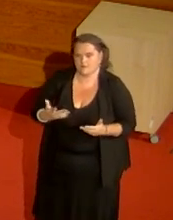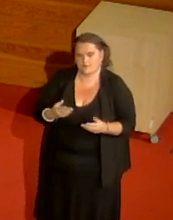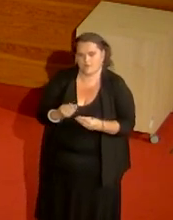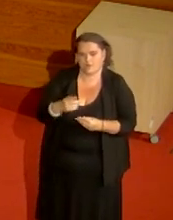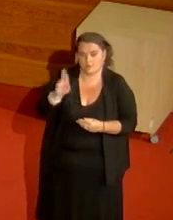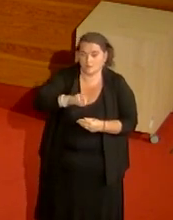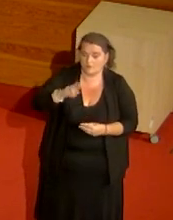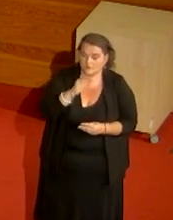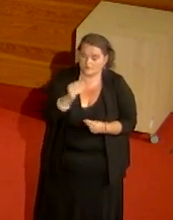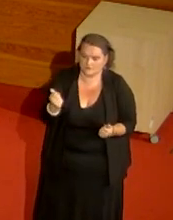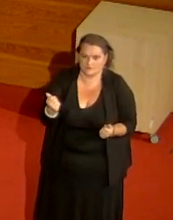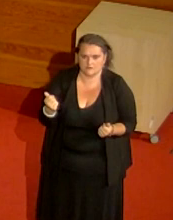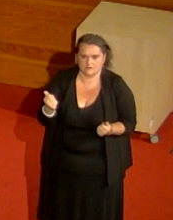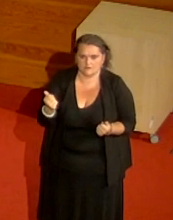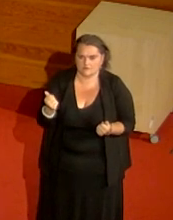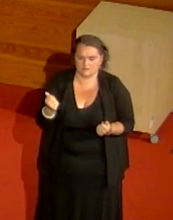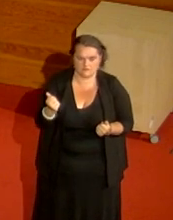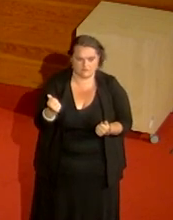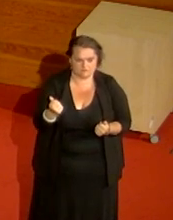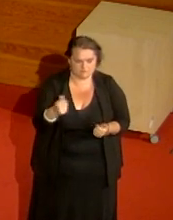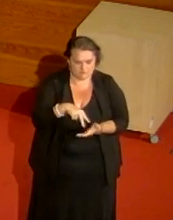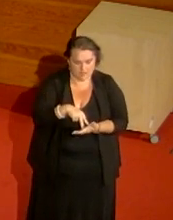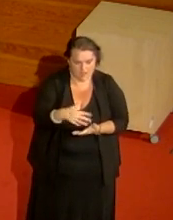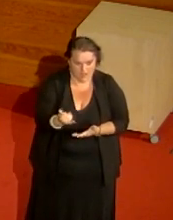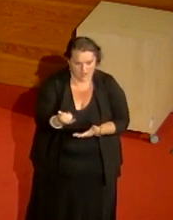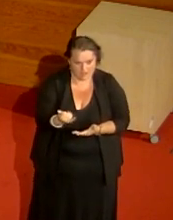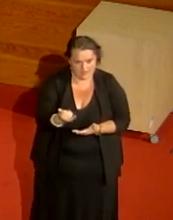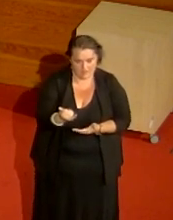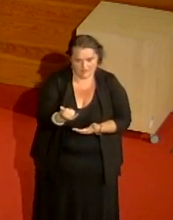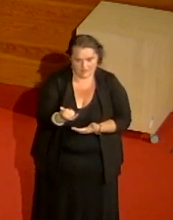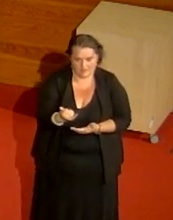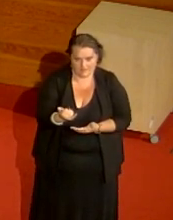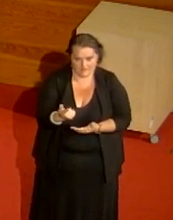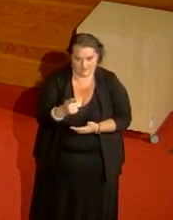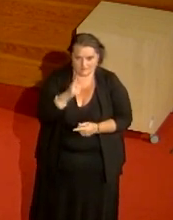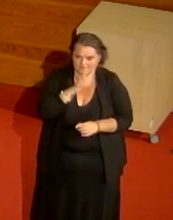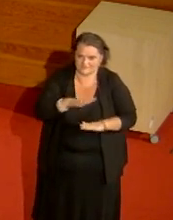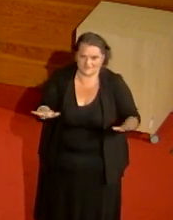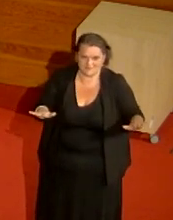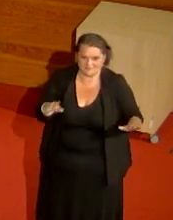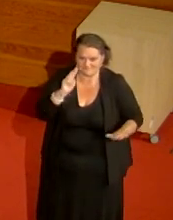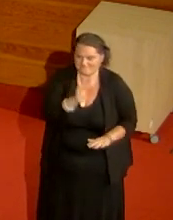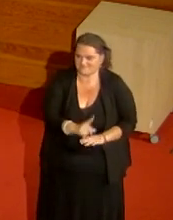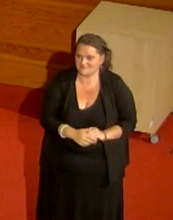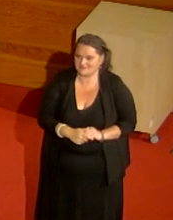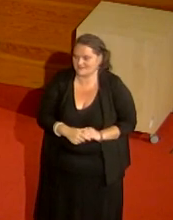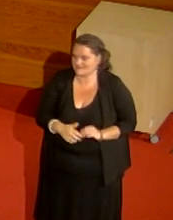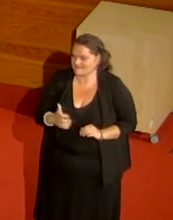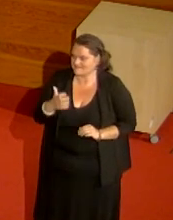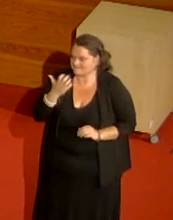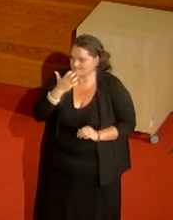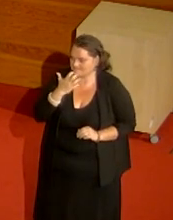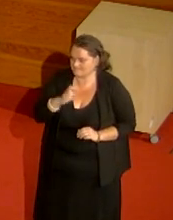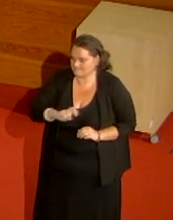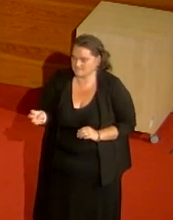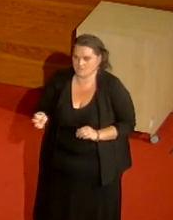presentes Ah de una manera a veces más e más silenciosa y os quería poner dos ejemplos Ah